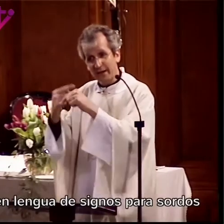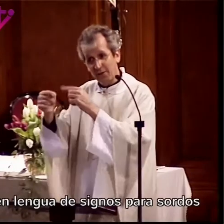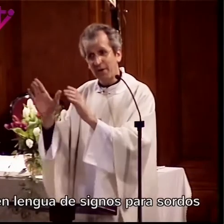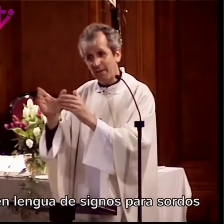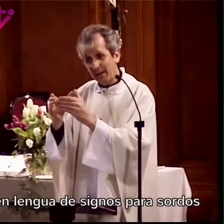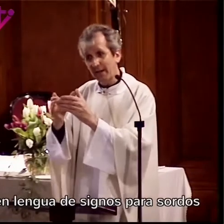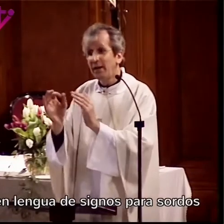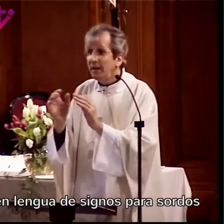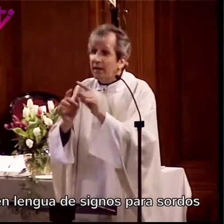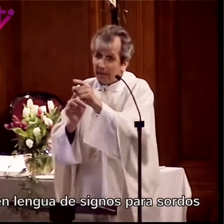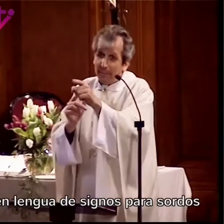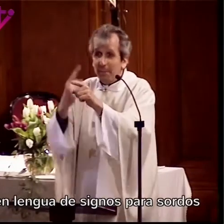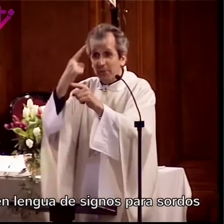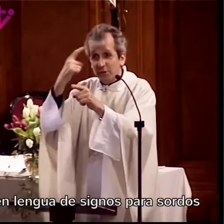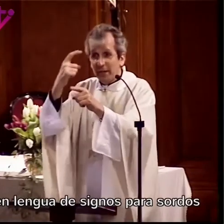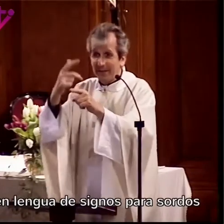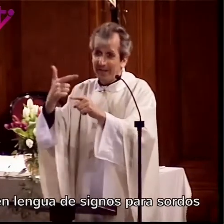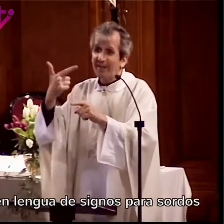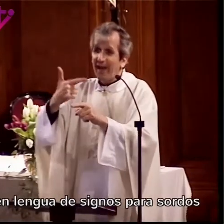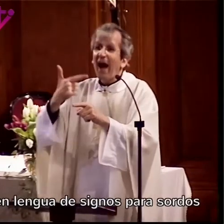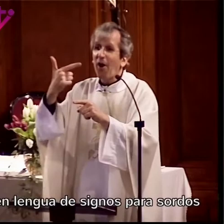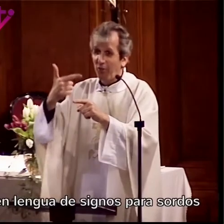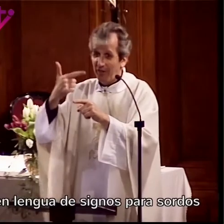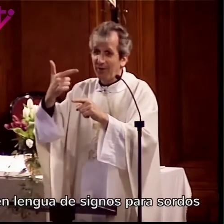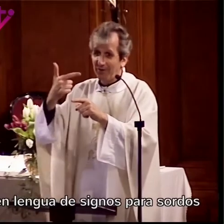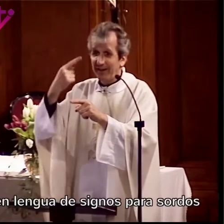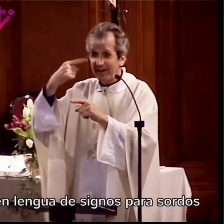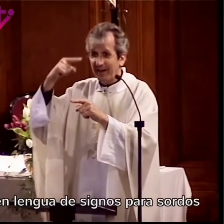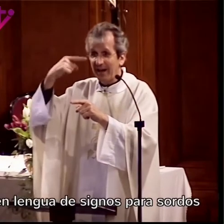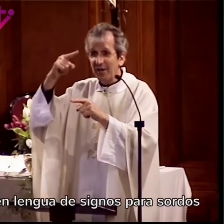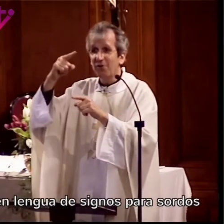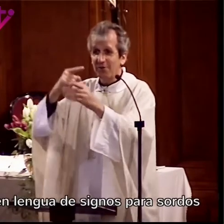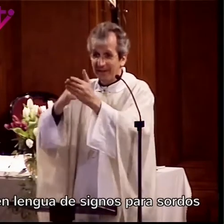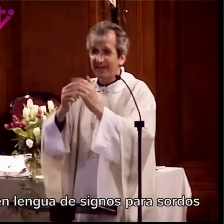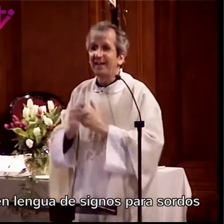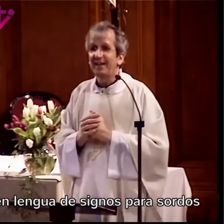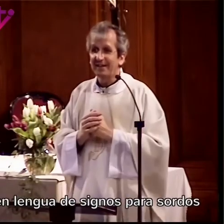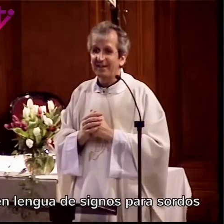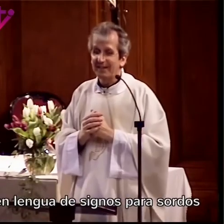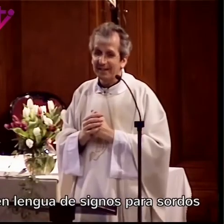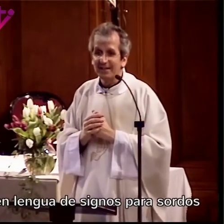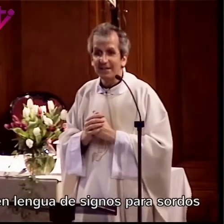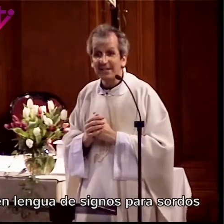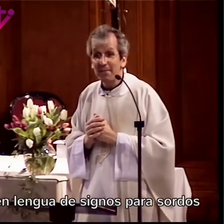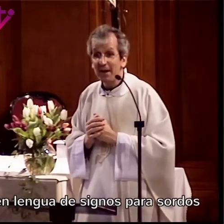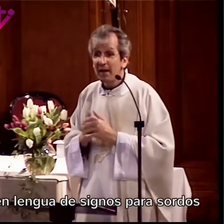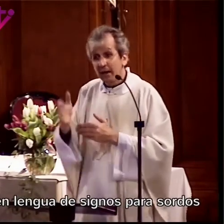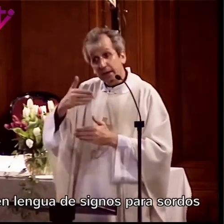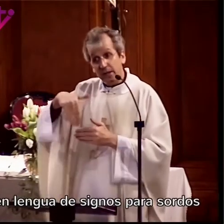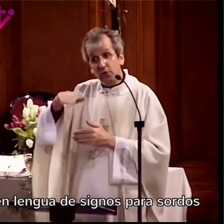una familia y también podemos tener presente a Gonzalo el hijo de Isabel que todos